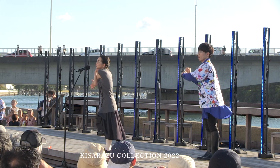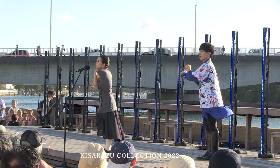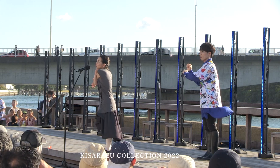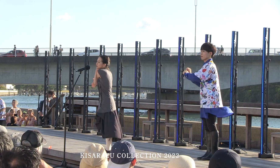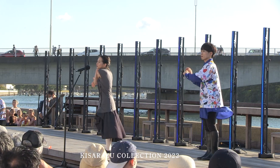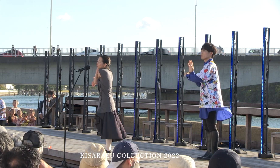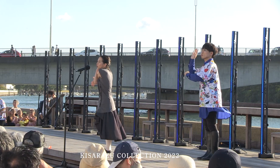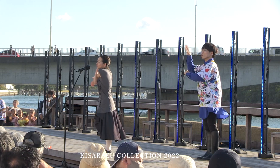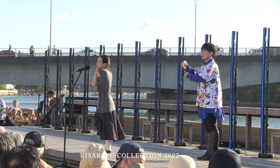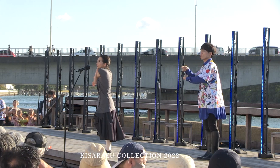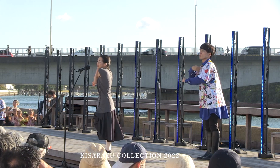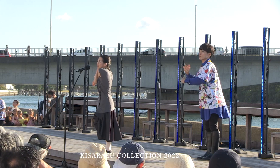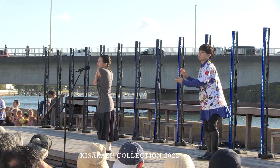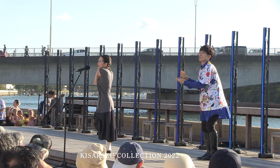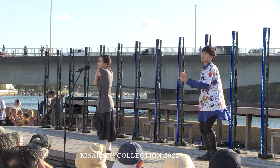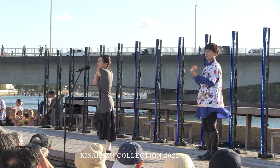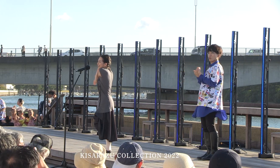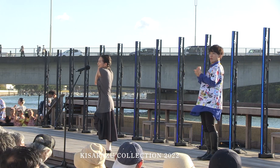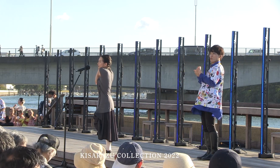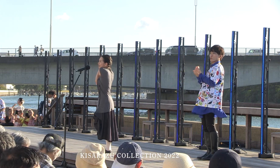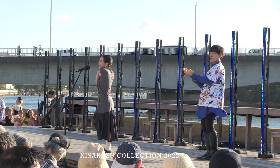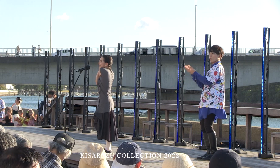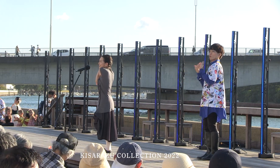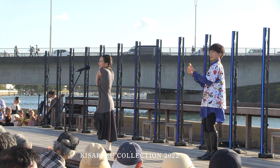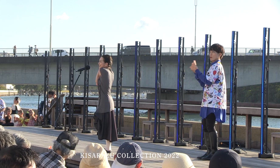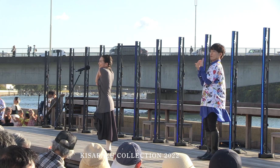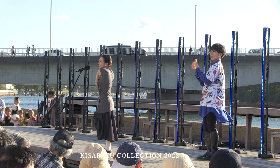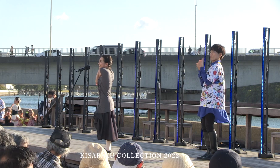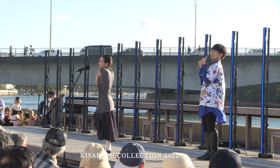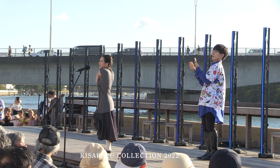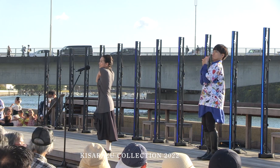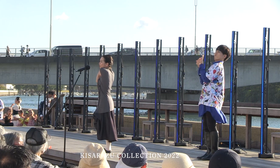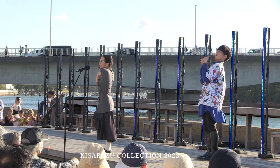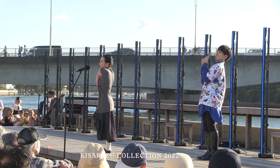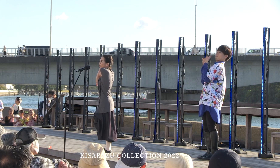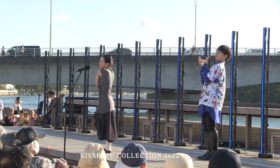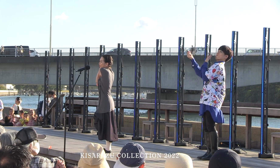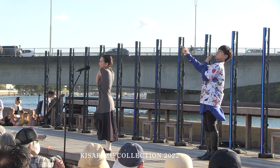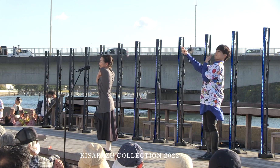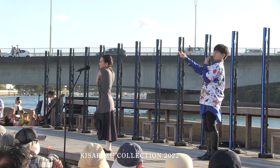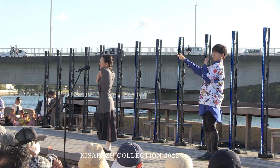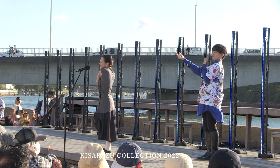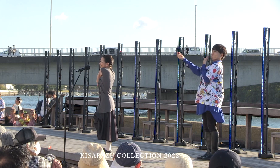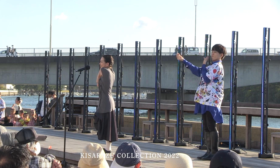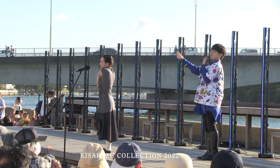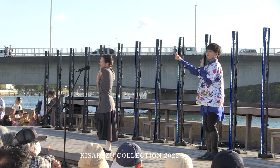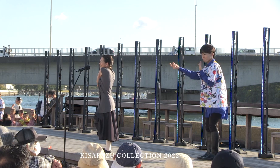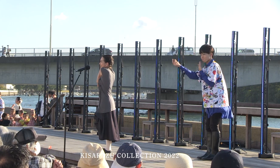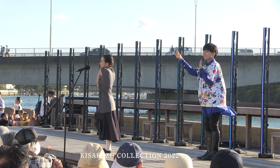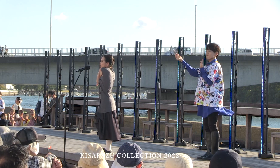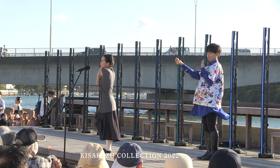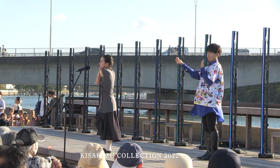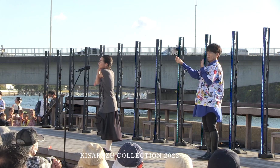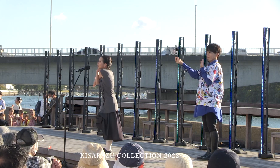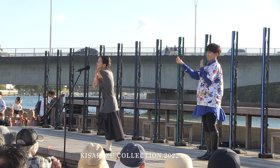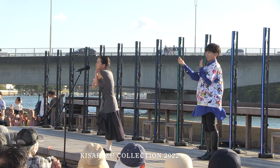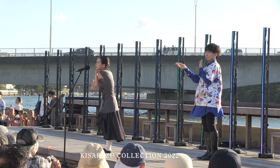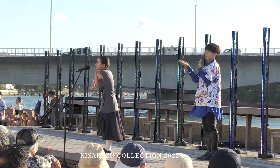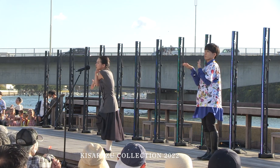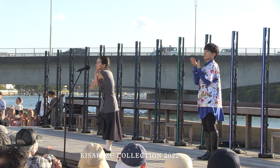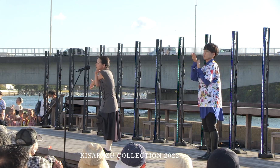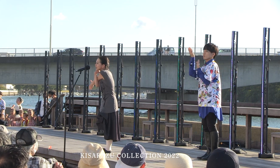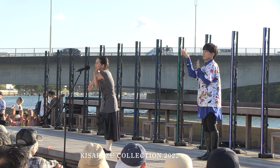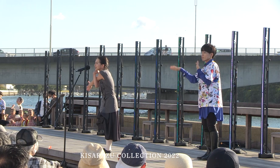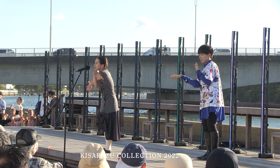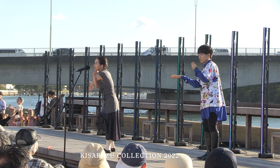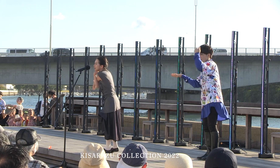ぐーっとご自分の方に寄せて寄せて寄せて寄せて寄せて、そうそうですそうです。今度は頭